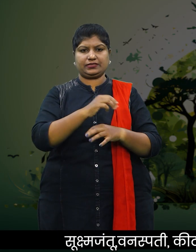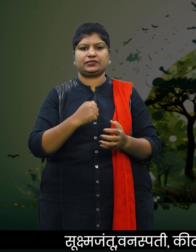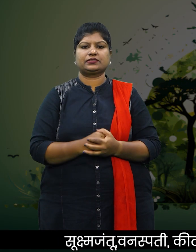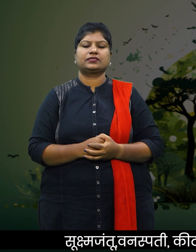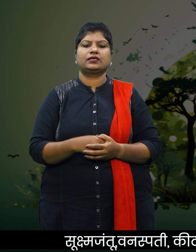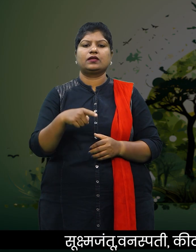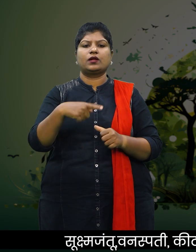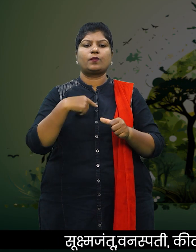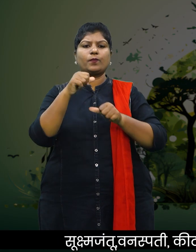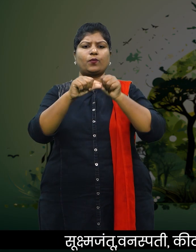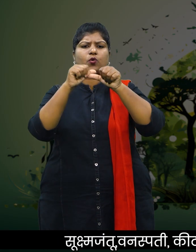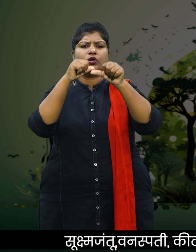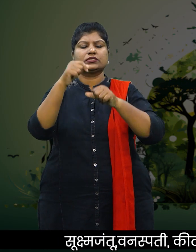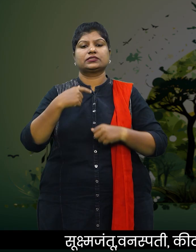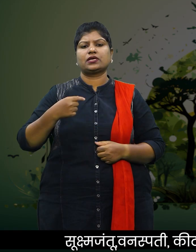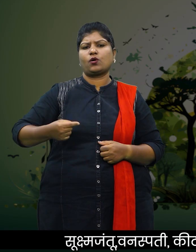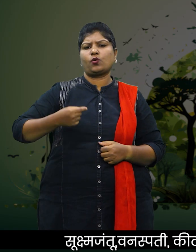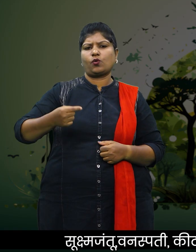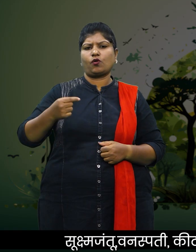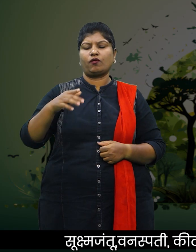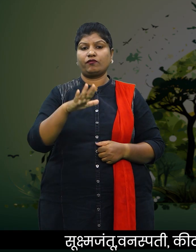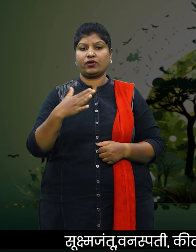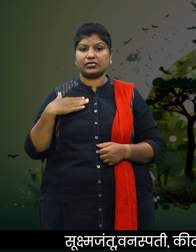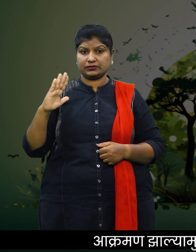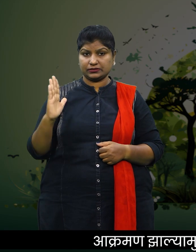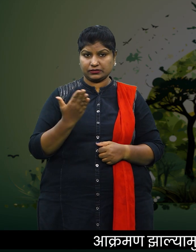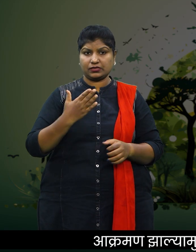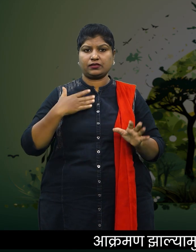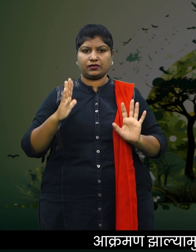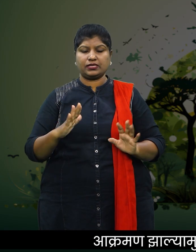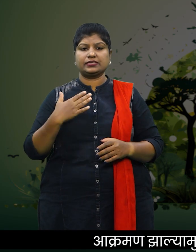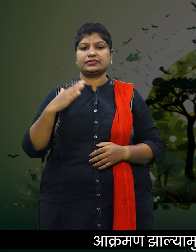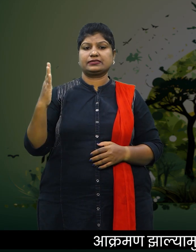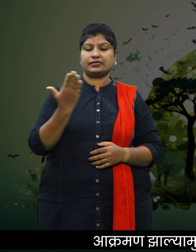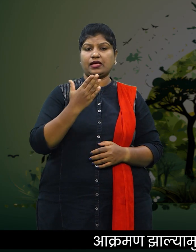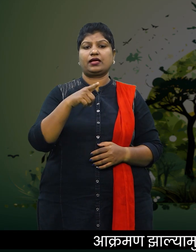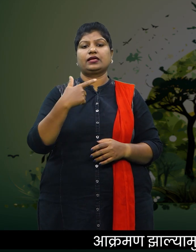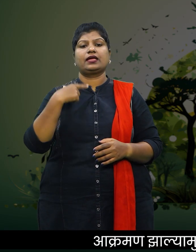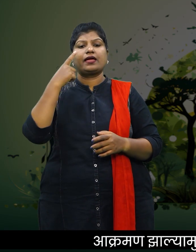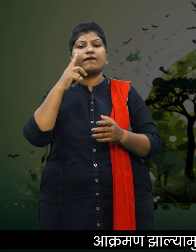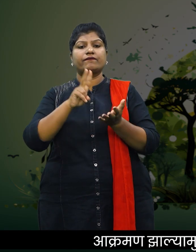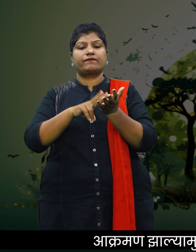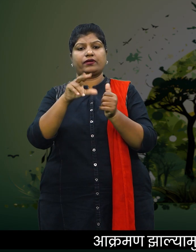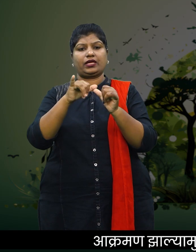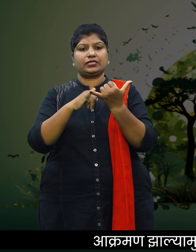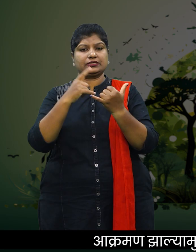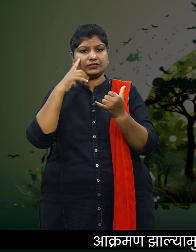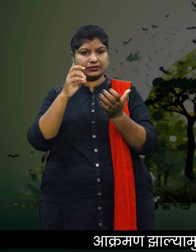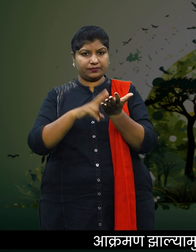सूक्ष्म जंतू, वनस्पती, कीटक, मानव इत्यादींसारख्या जीवांवर अचानक आक्रमण झाल्यामुळे ही प्रक्रिया अनेकदा वारंवार